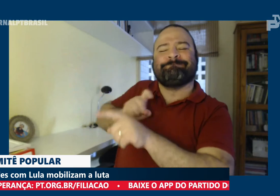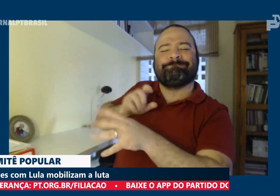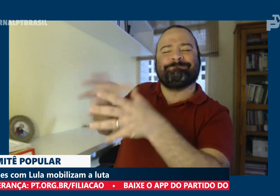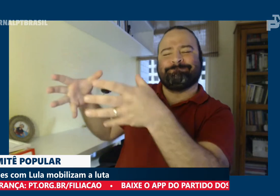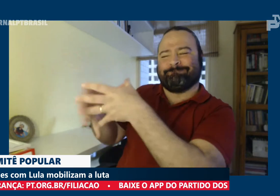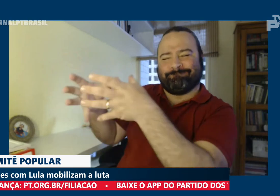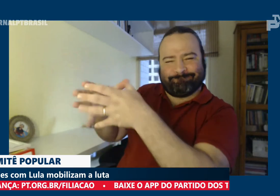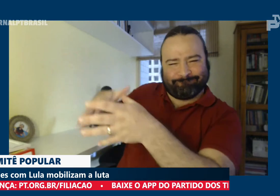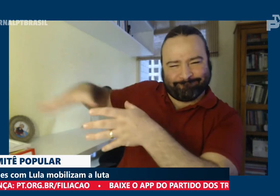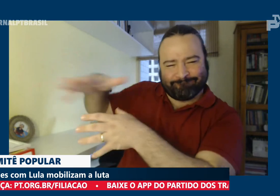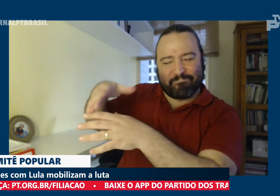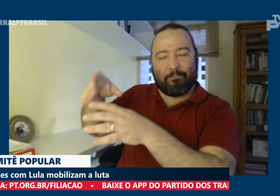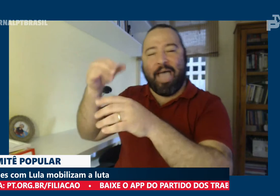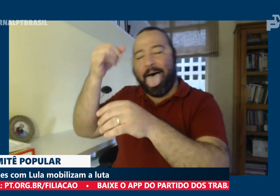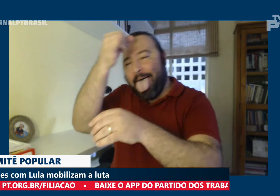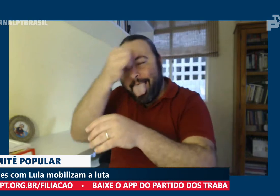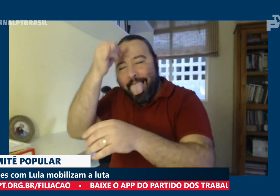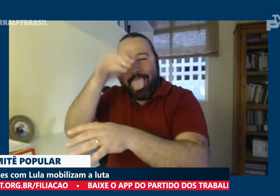informações.